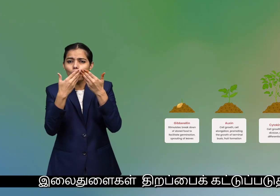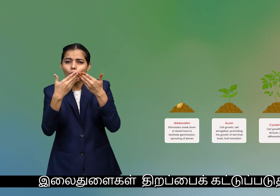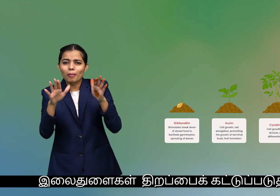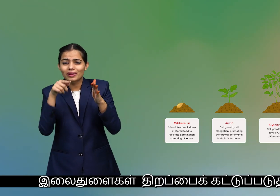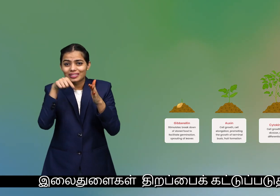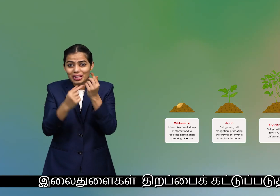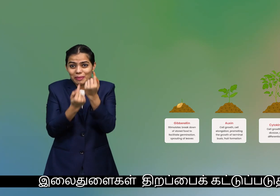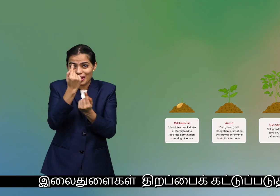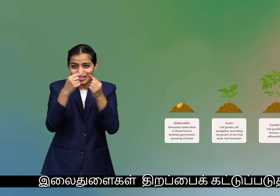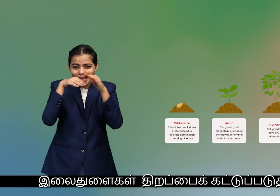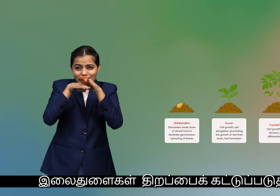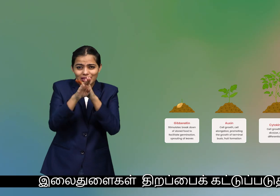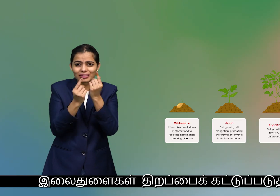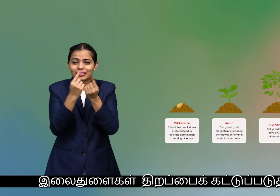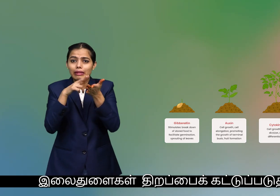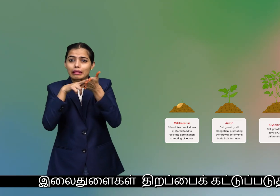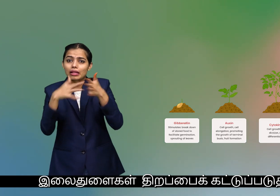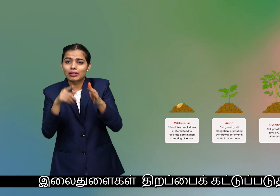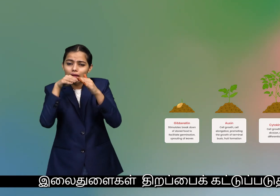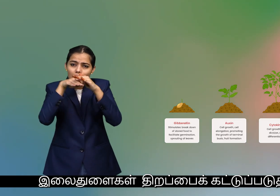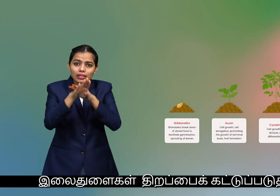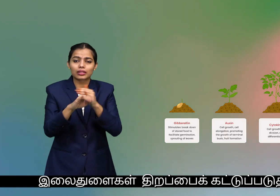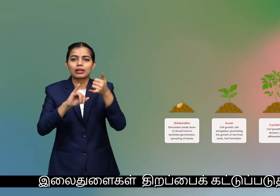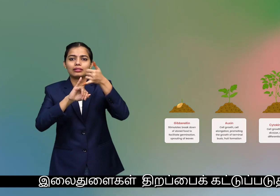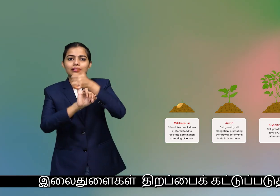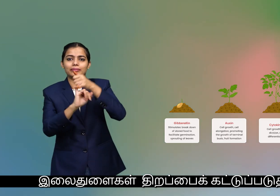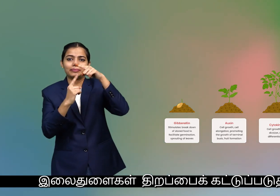இலைத்துளைகள் திறப்பை கட்டுப்படுத்துகிறது.